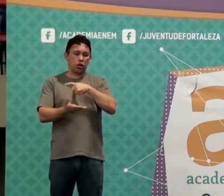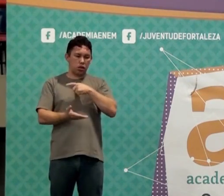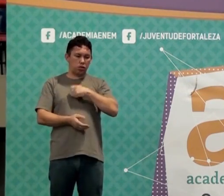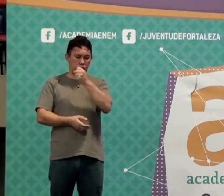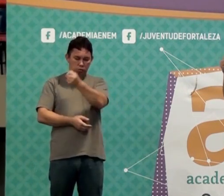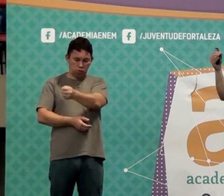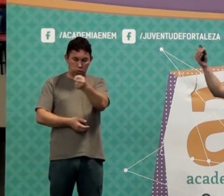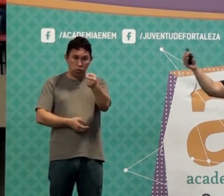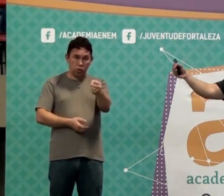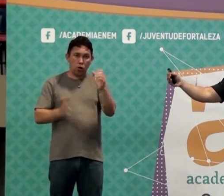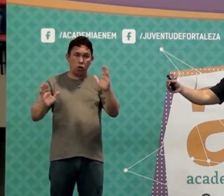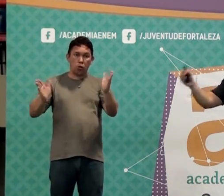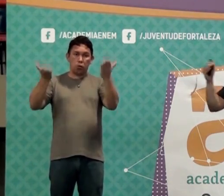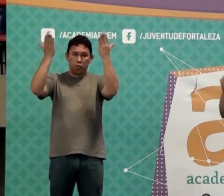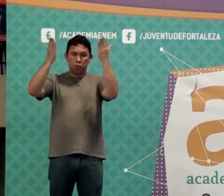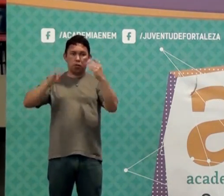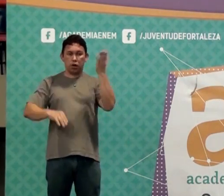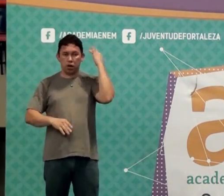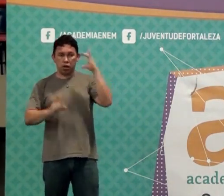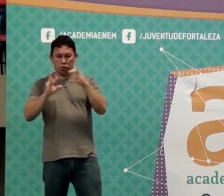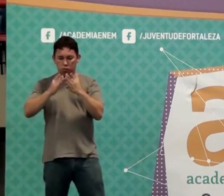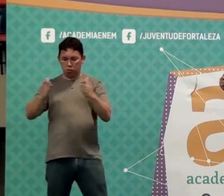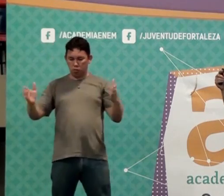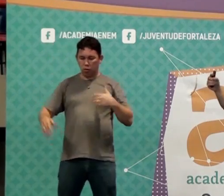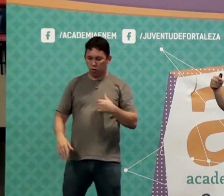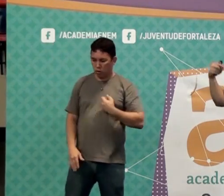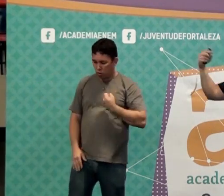da terra, essa relação que eu tenho, ele passa a se chamar